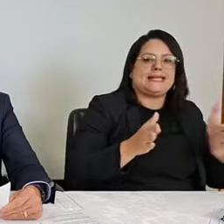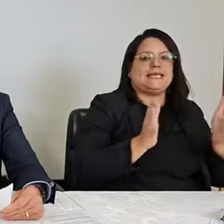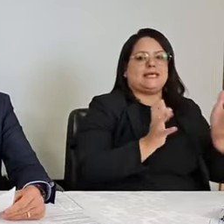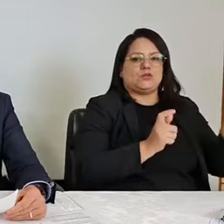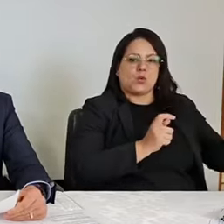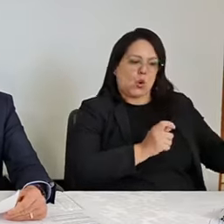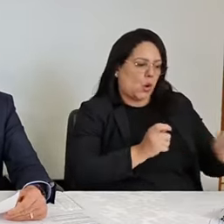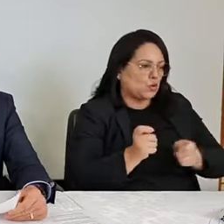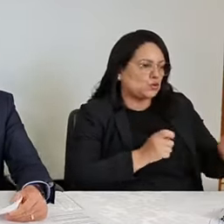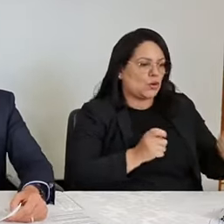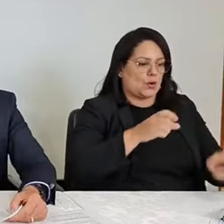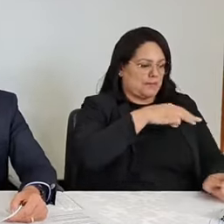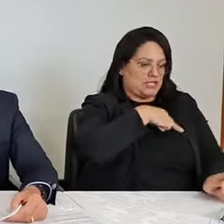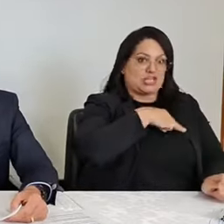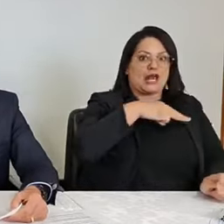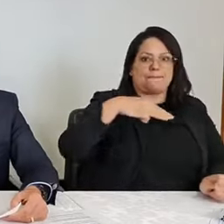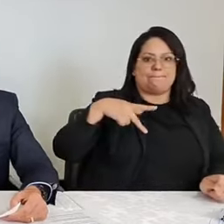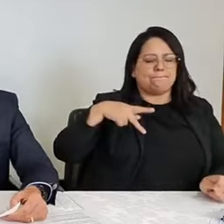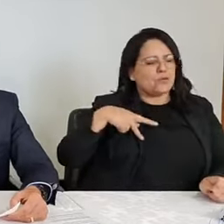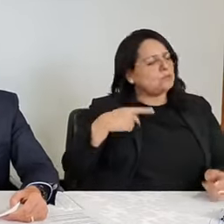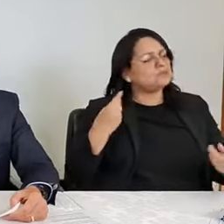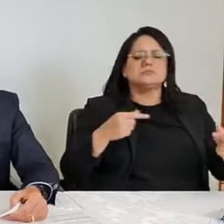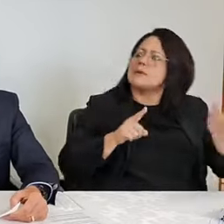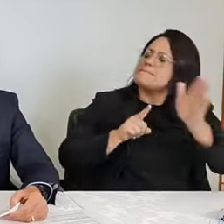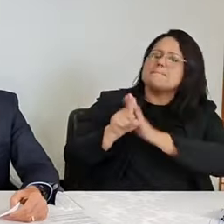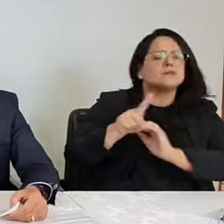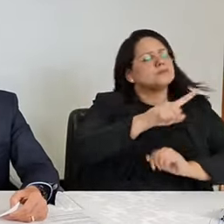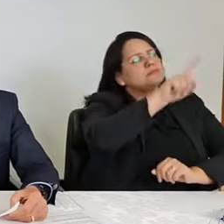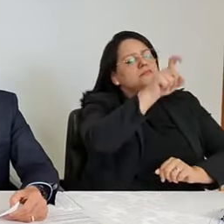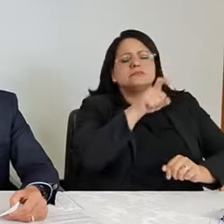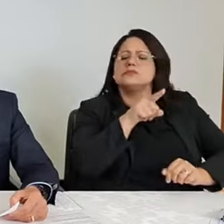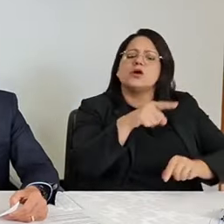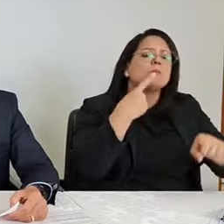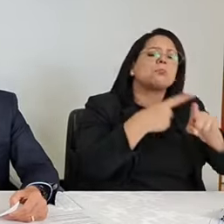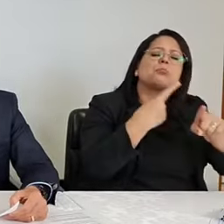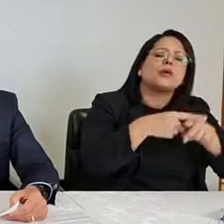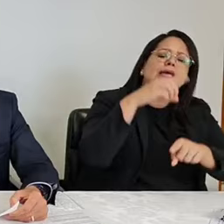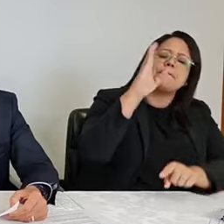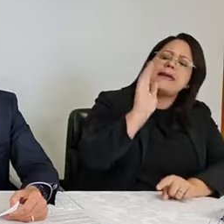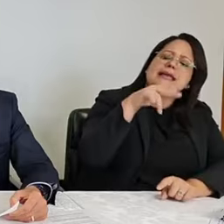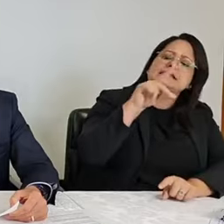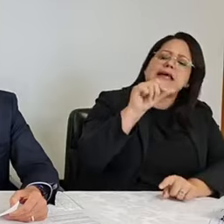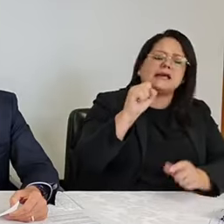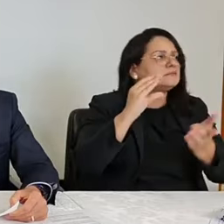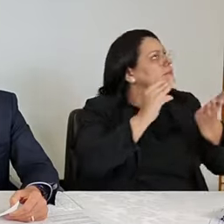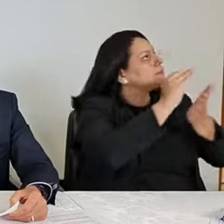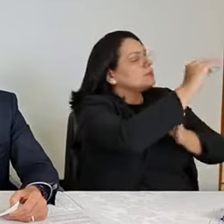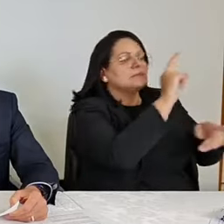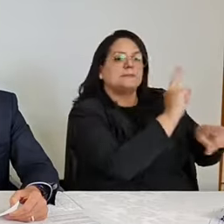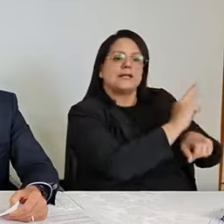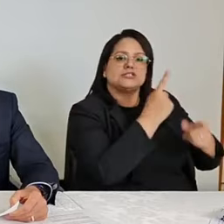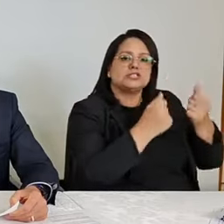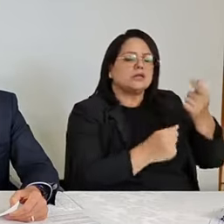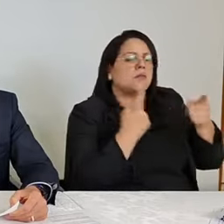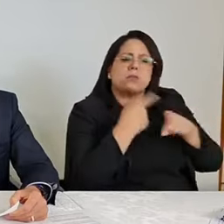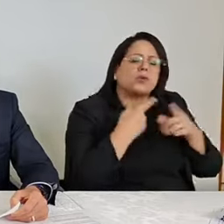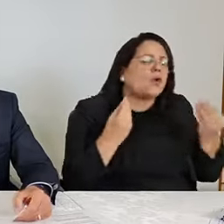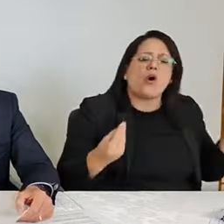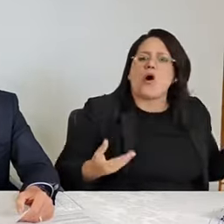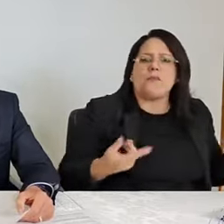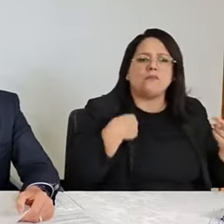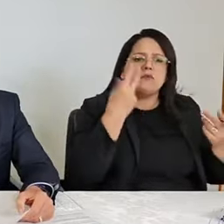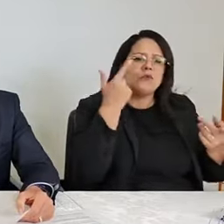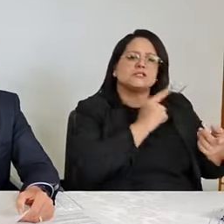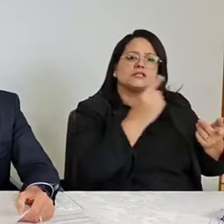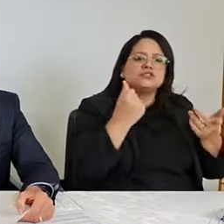controle, Ministério Público, estavam questionando a mesma coisa que o senhor está questionando aqui, explicando para a população. E como é que emprestou, como é que